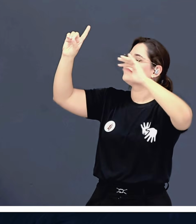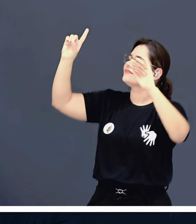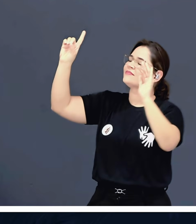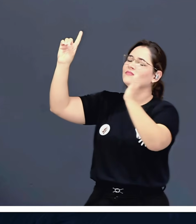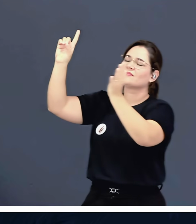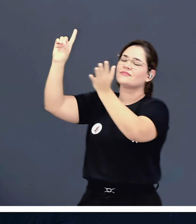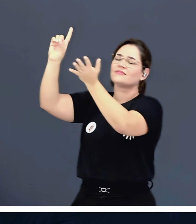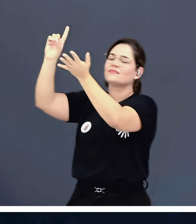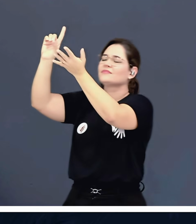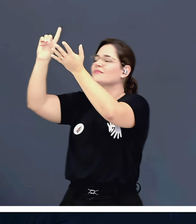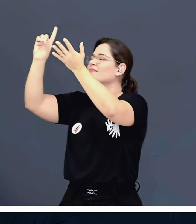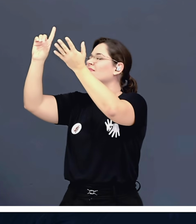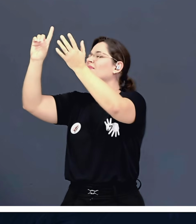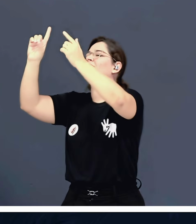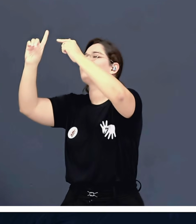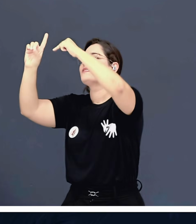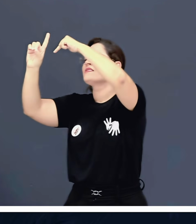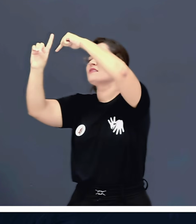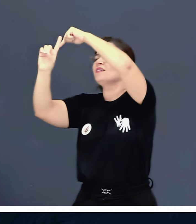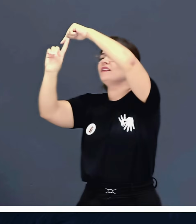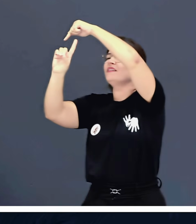Exaltando,